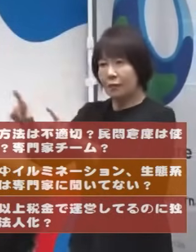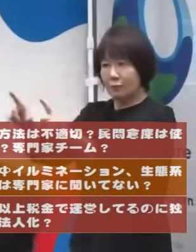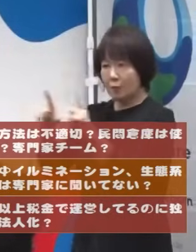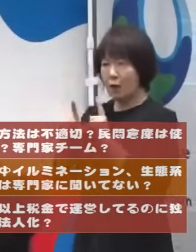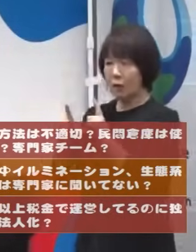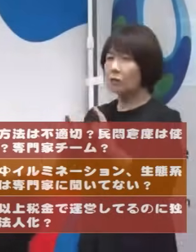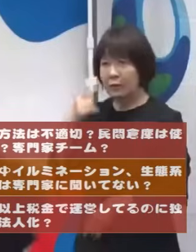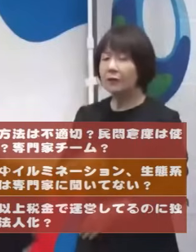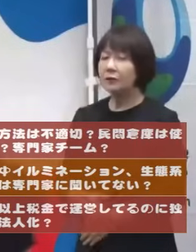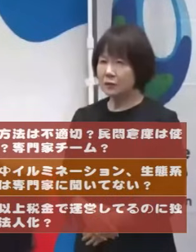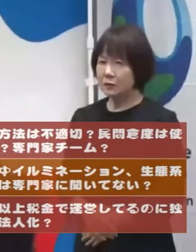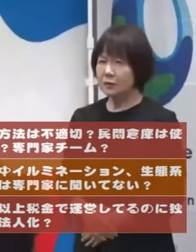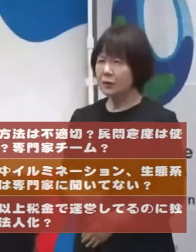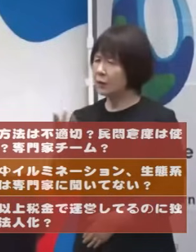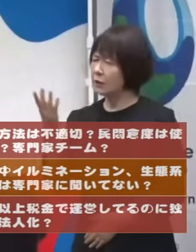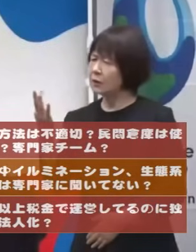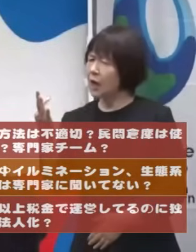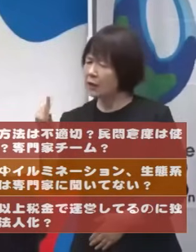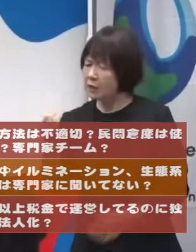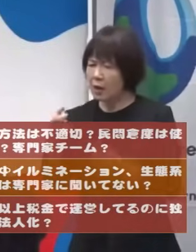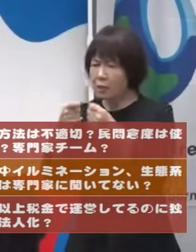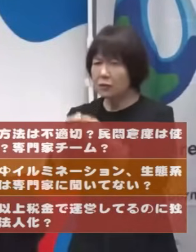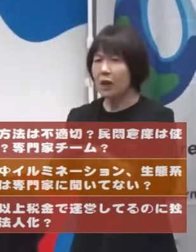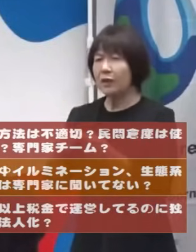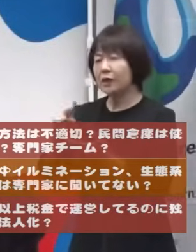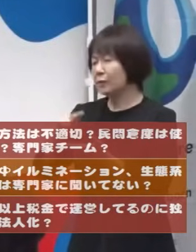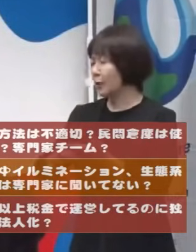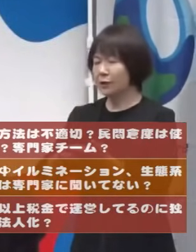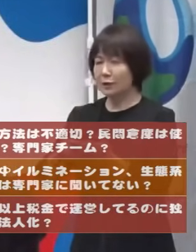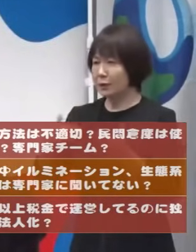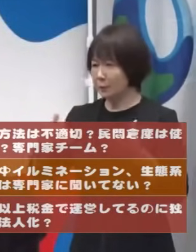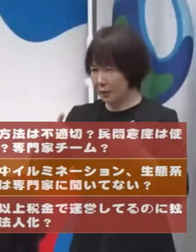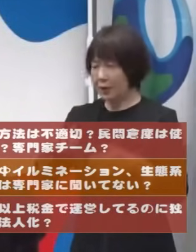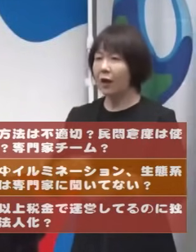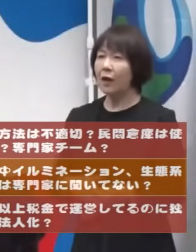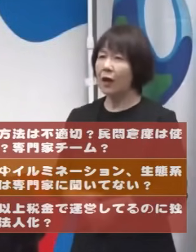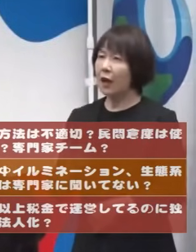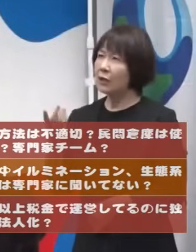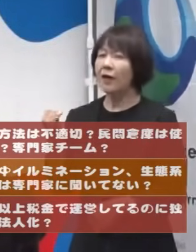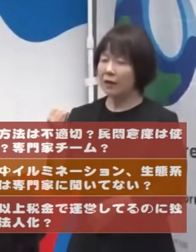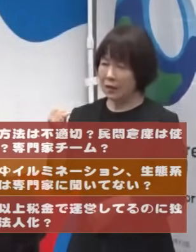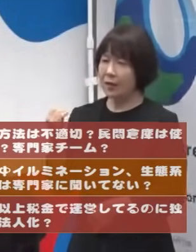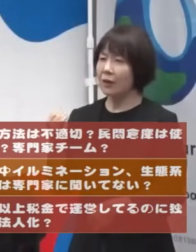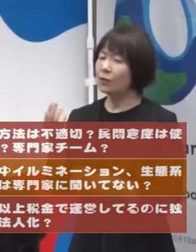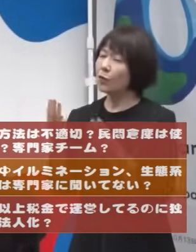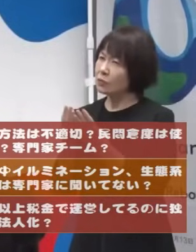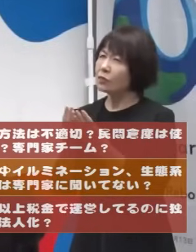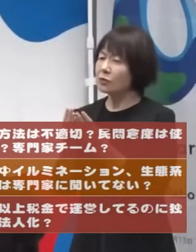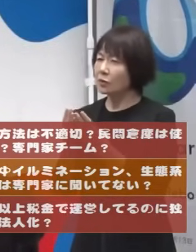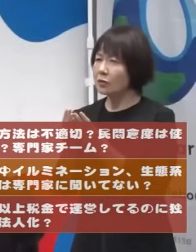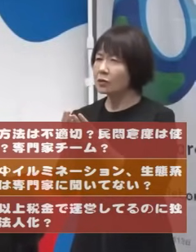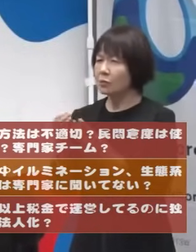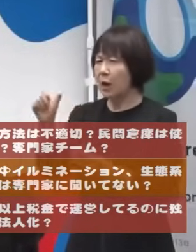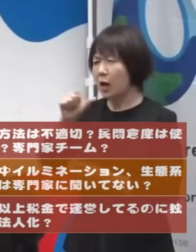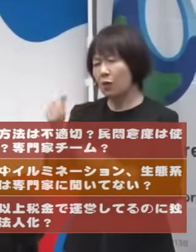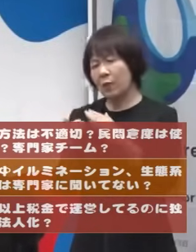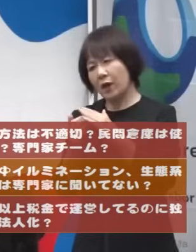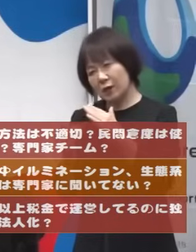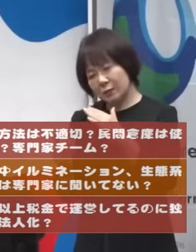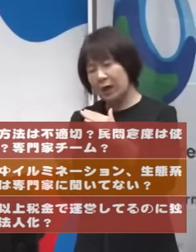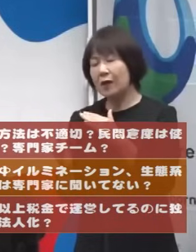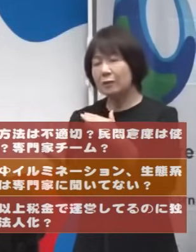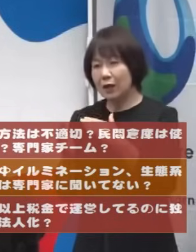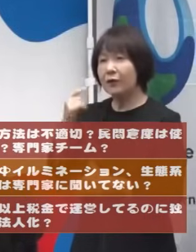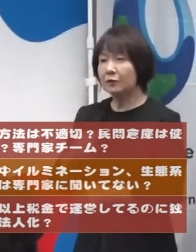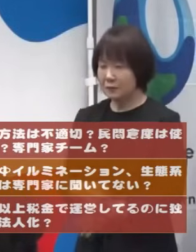なと思ってますので、何人っていうのは具体的に決まってるわけじゃないんですけど、まあ数名規模かなと、5名以内の数名規模じゃ